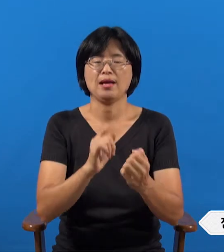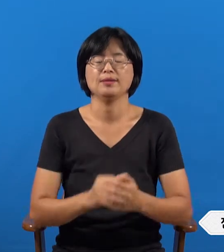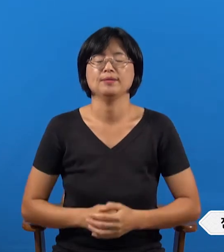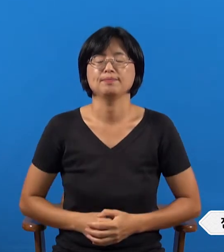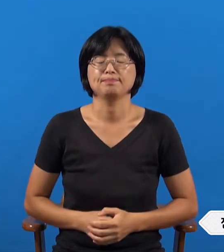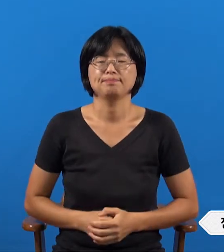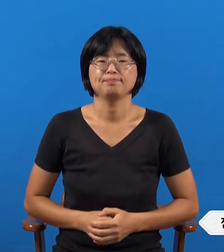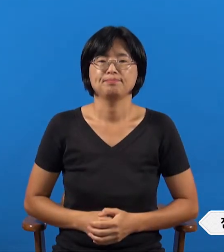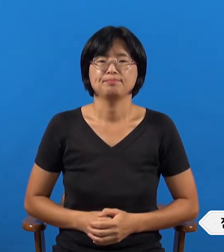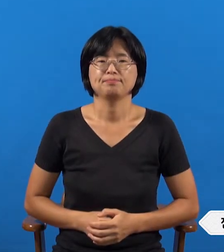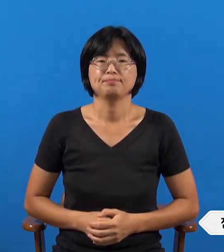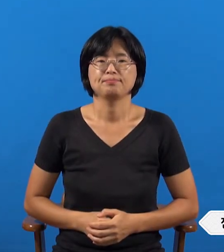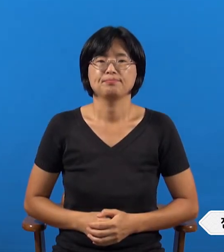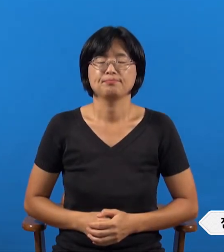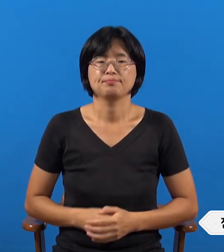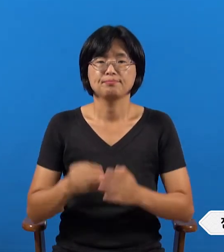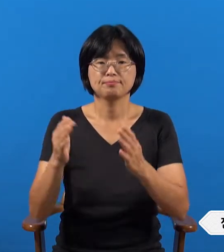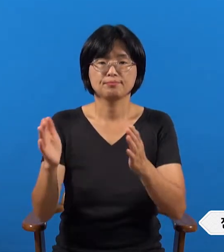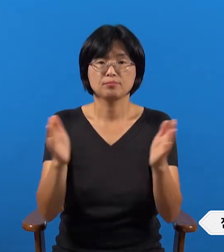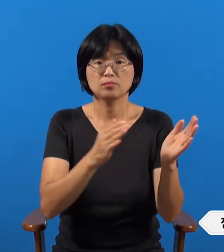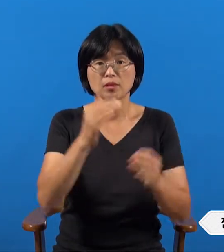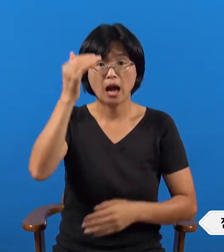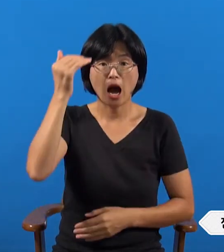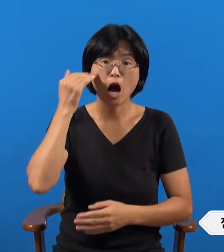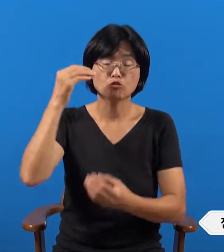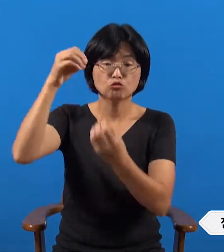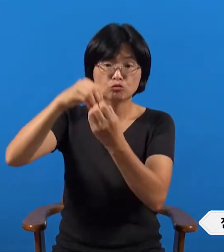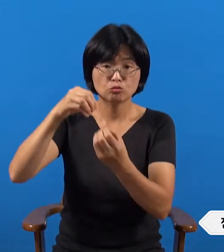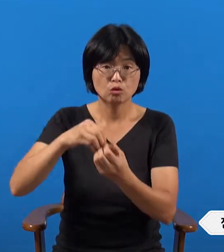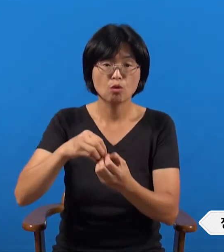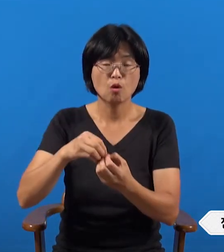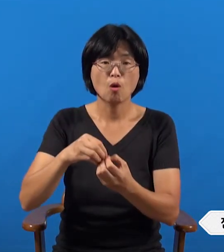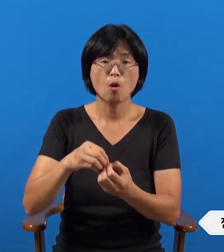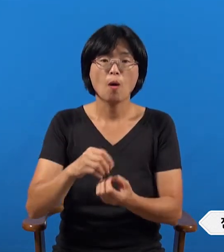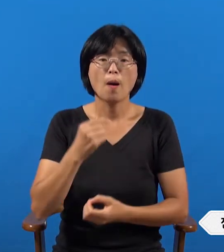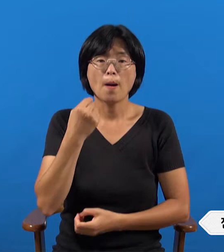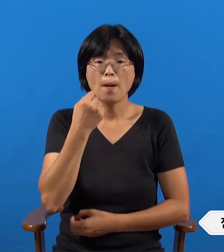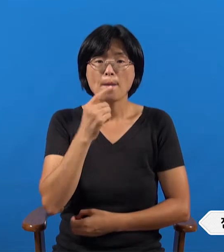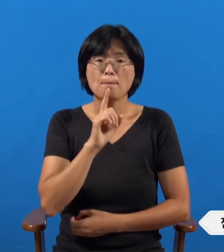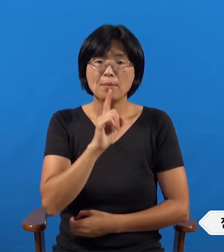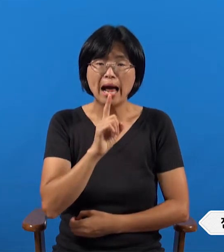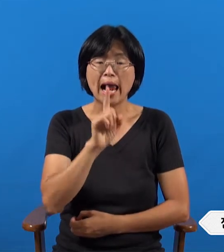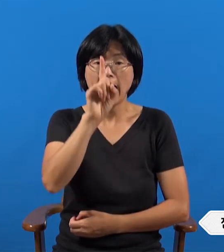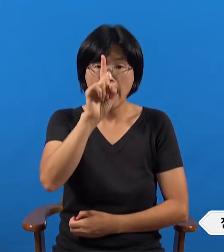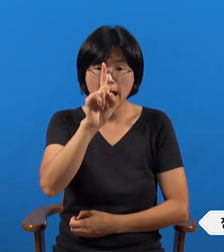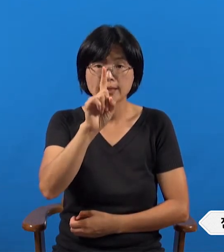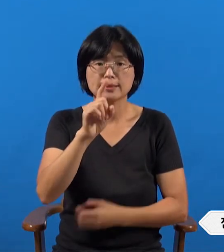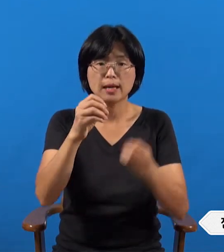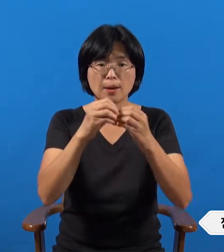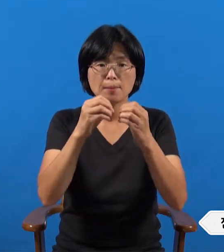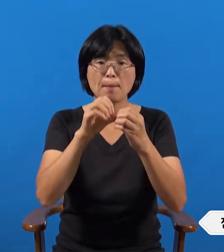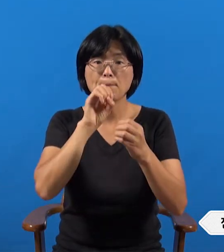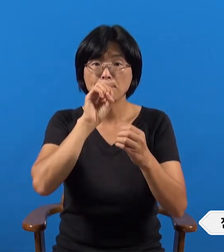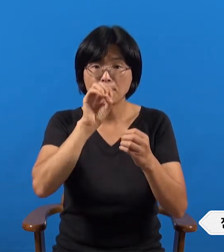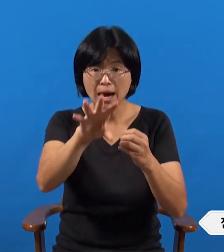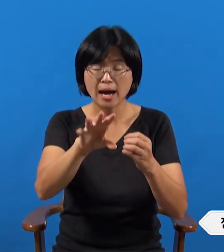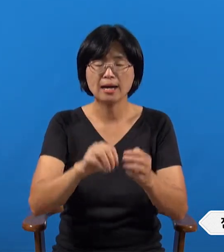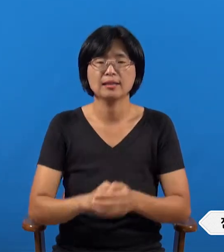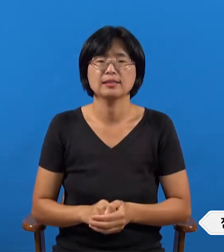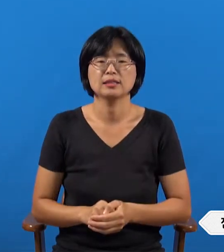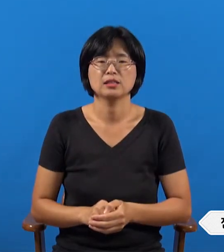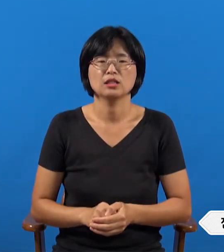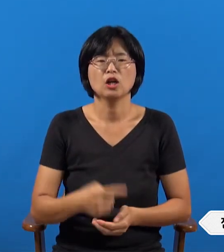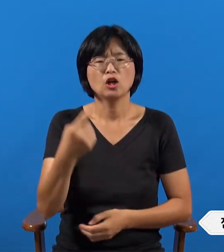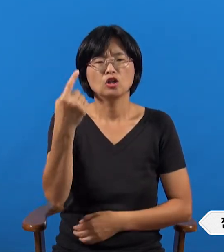달려있다라고 말씀하고 있습니다. 우리 말에도 말 한마디로 천냥빚을 갚는다라는 말이